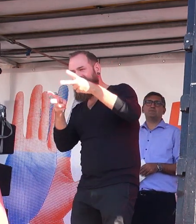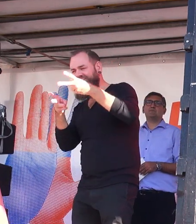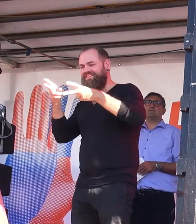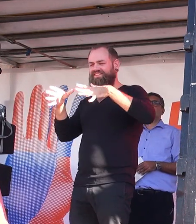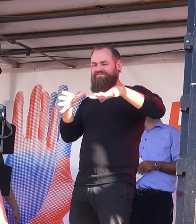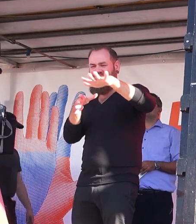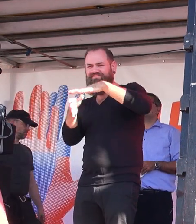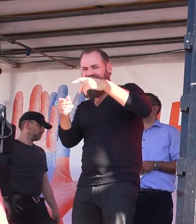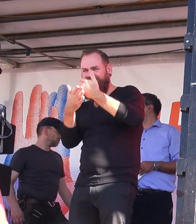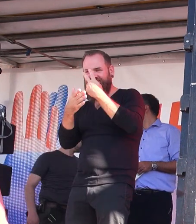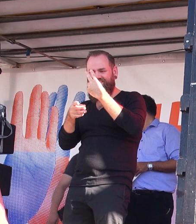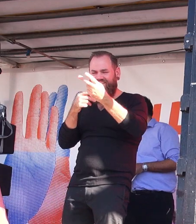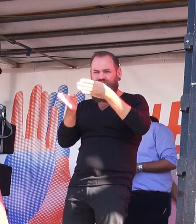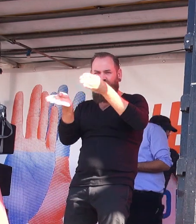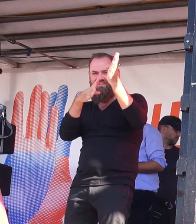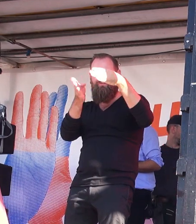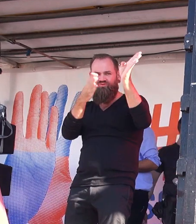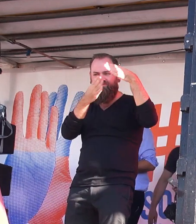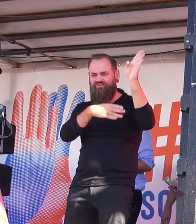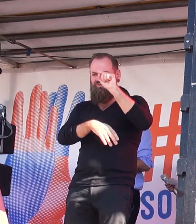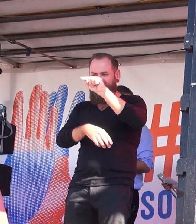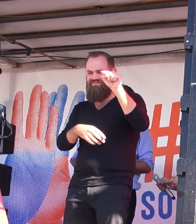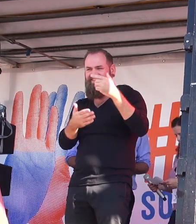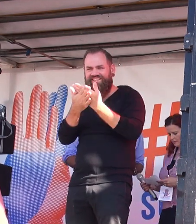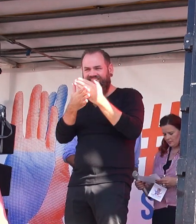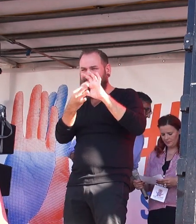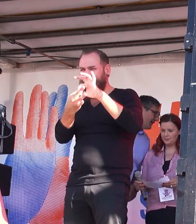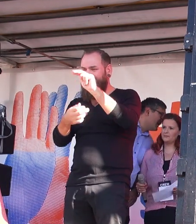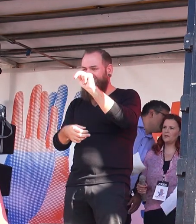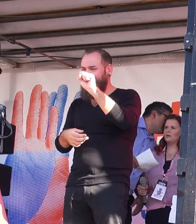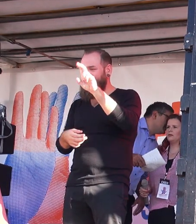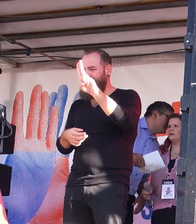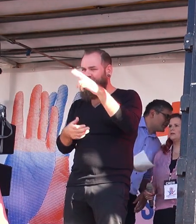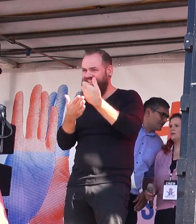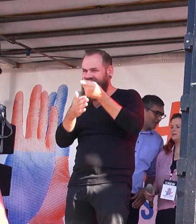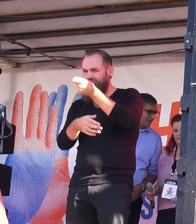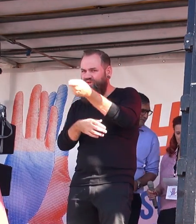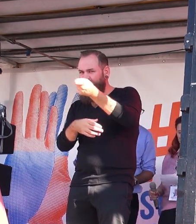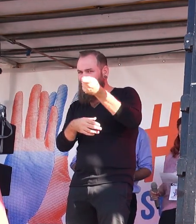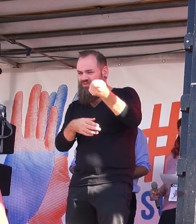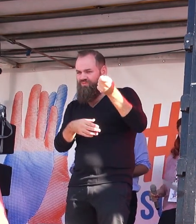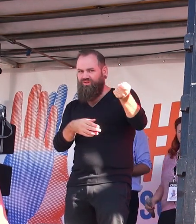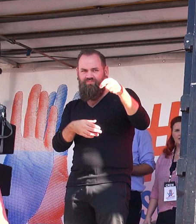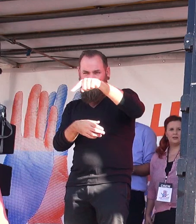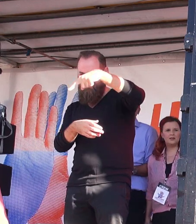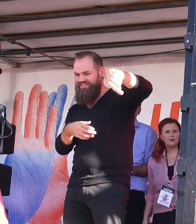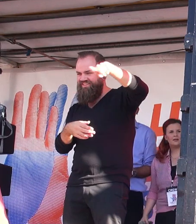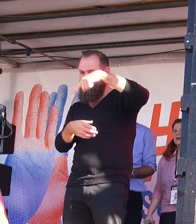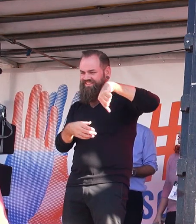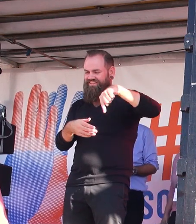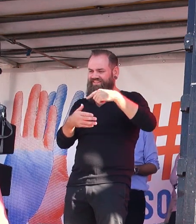heute unaufgearbeitet NSU-Terror, über 1000 Anschläge auf geflüchtete Unterkünfte im Jahre. Jeweils über